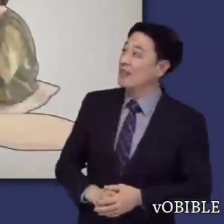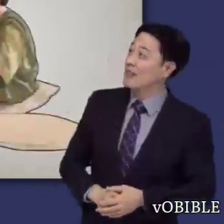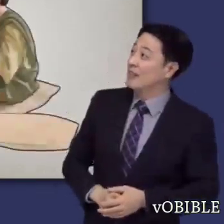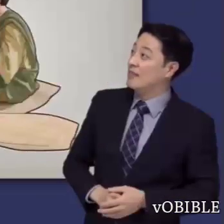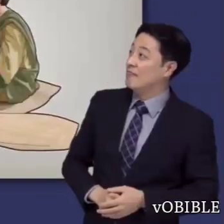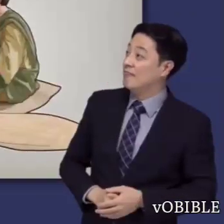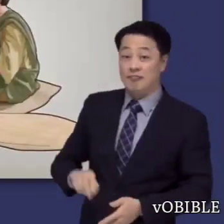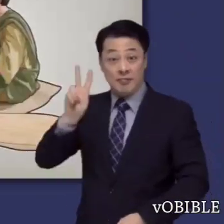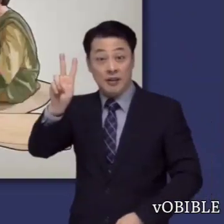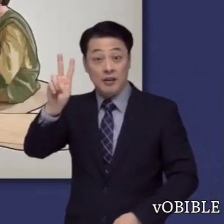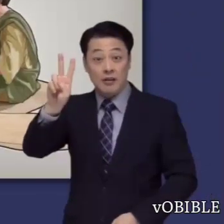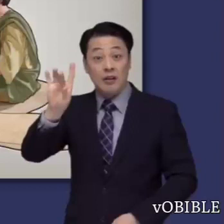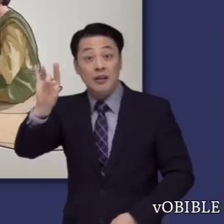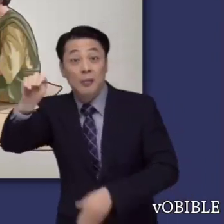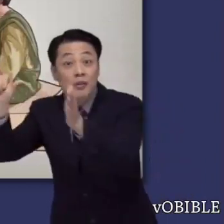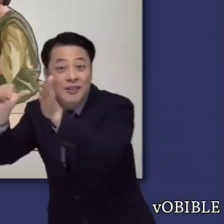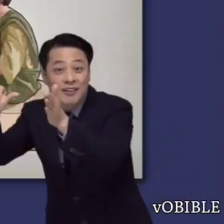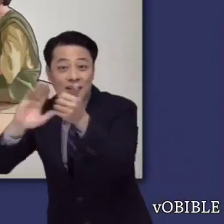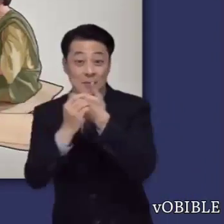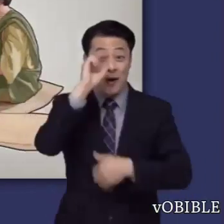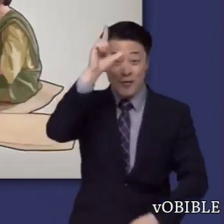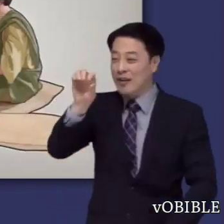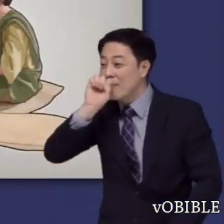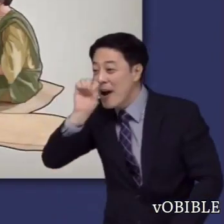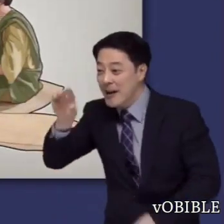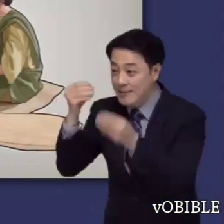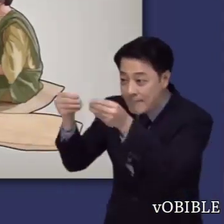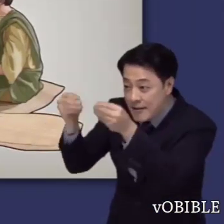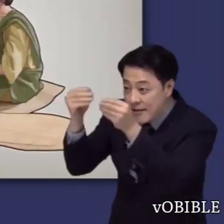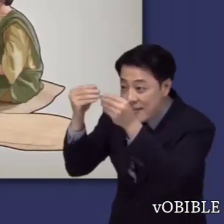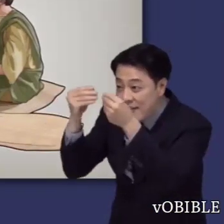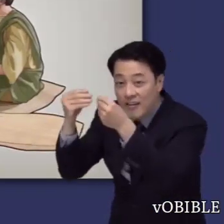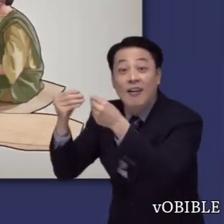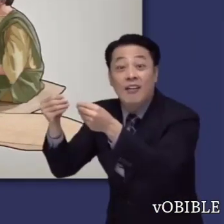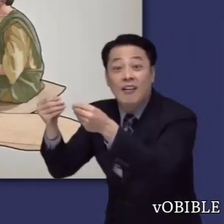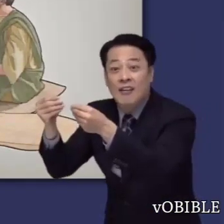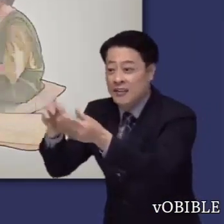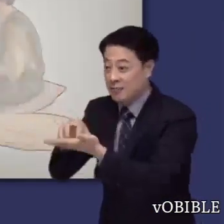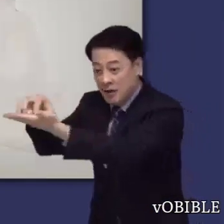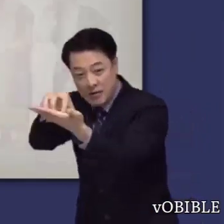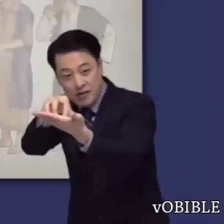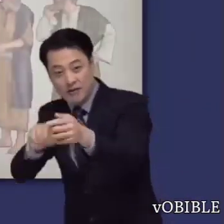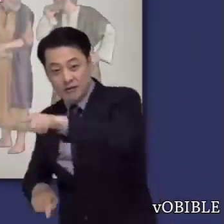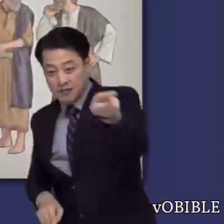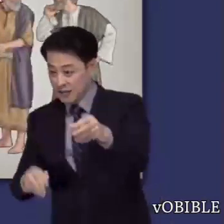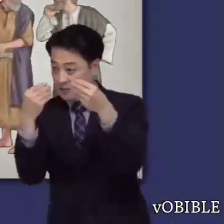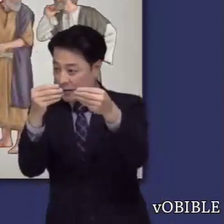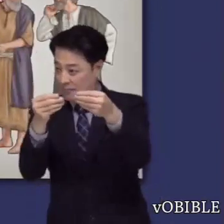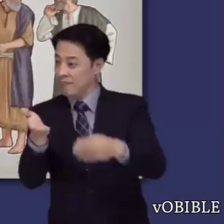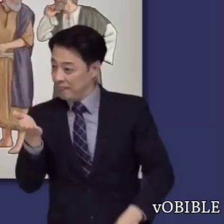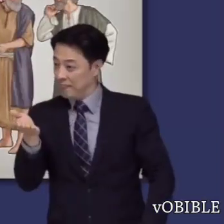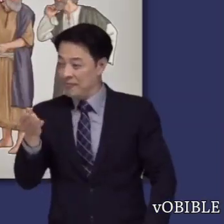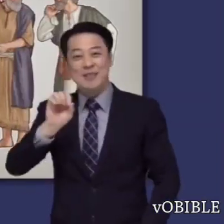第2章，保罗吩咐提摩太把从他身上学到的事交给忠信的弟兄。保罗告诉提摩